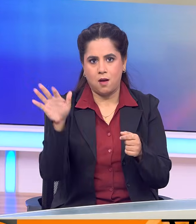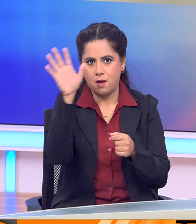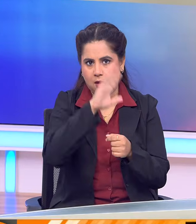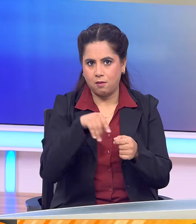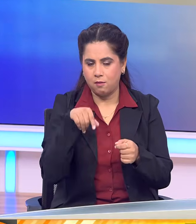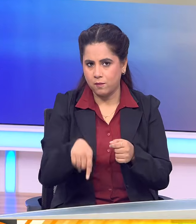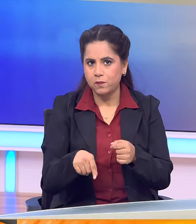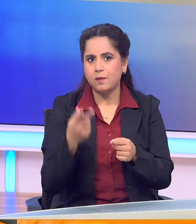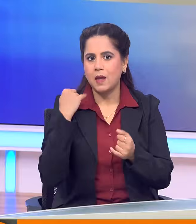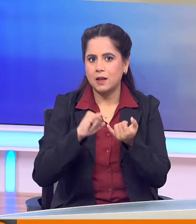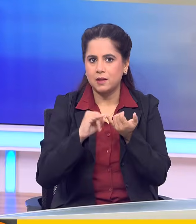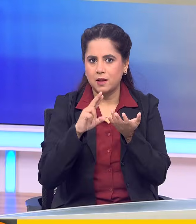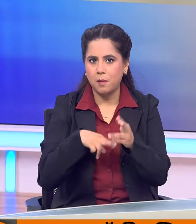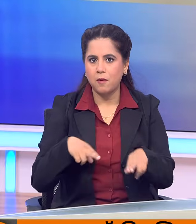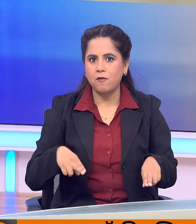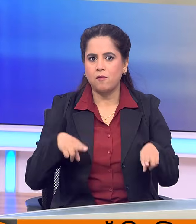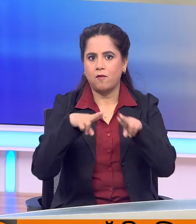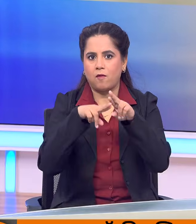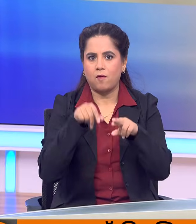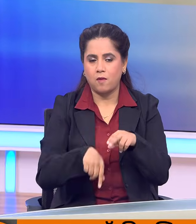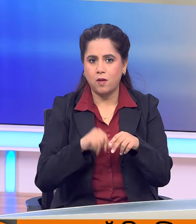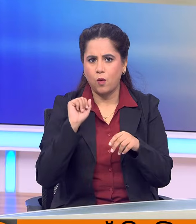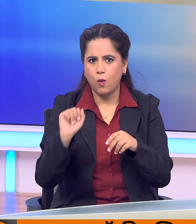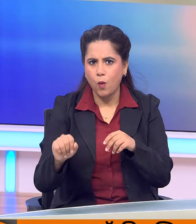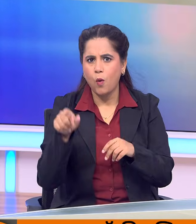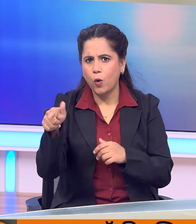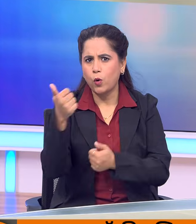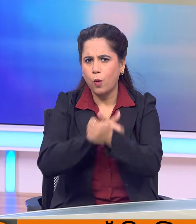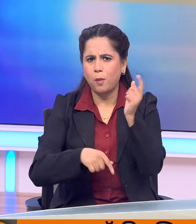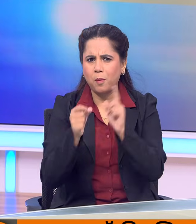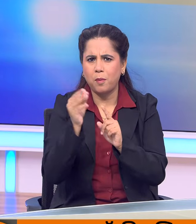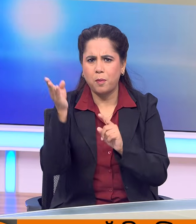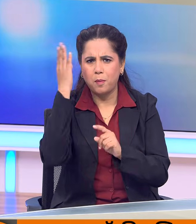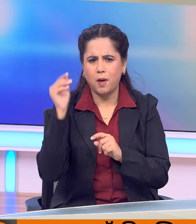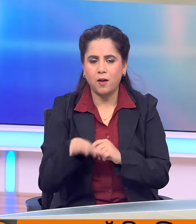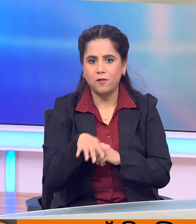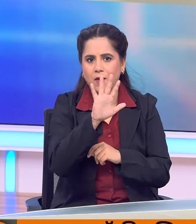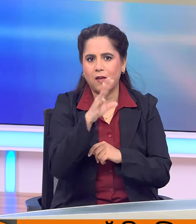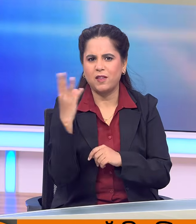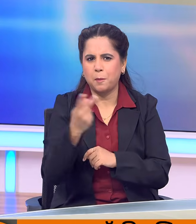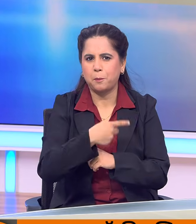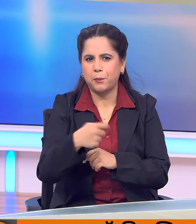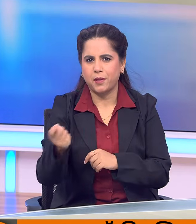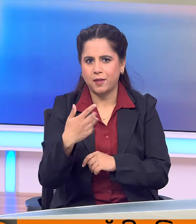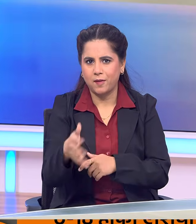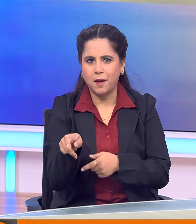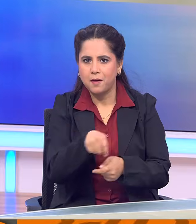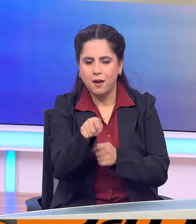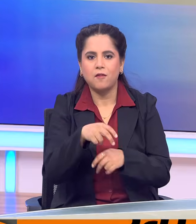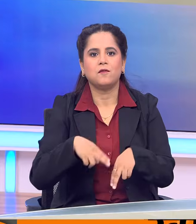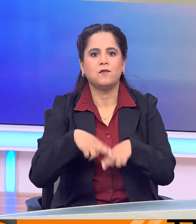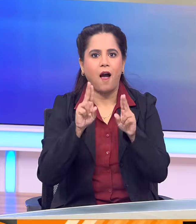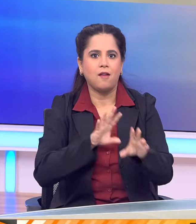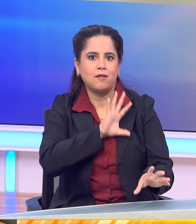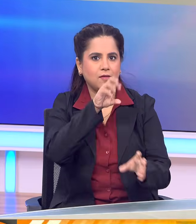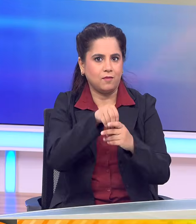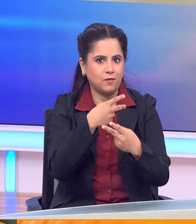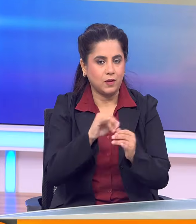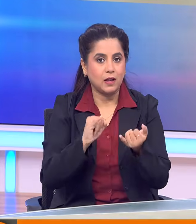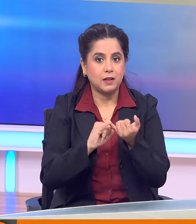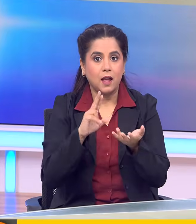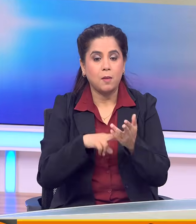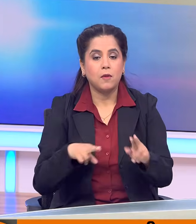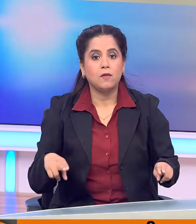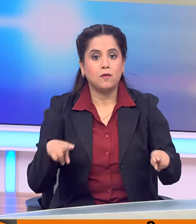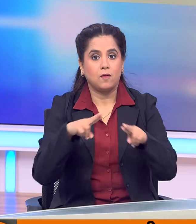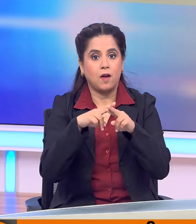के सेमीफाइनल में अपने चिर प्रतिद्वंदी पाकिस्तान को 5-3 से हराकर फाइनल में प्रवेश किया है। सेमीफाइनल